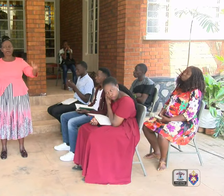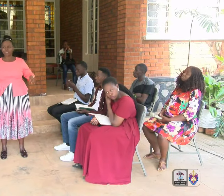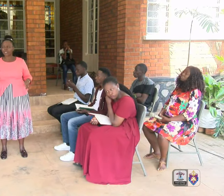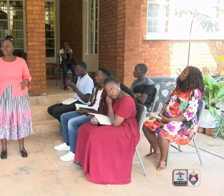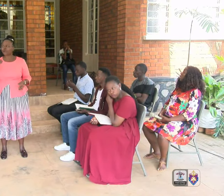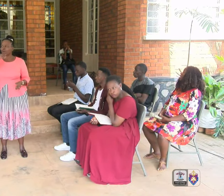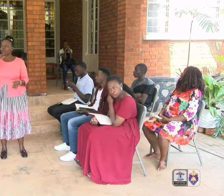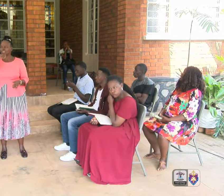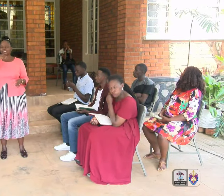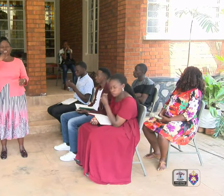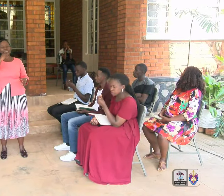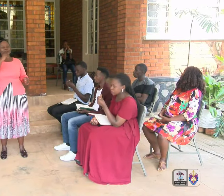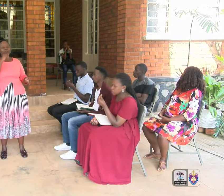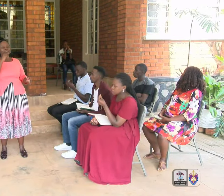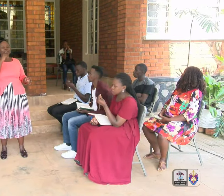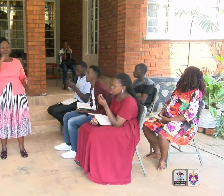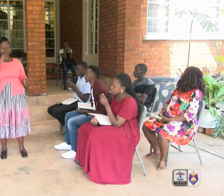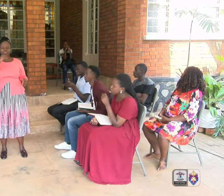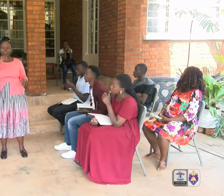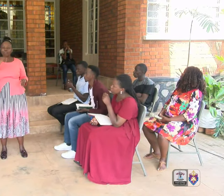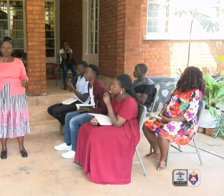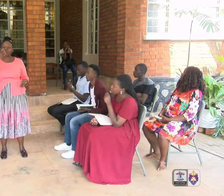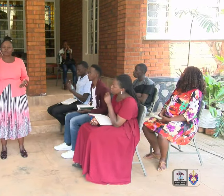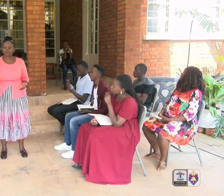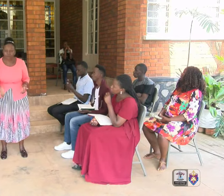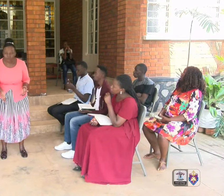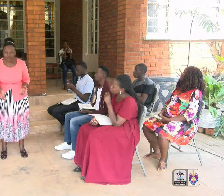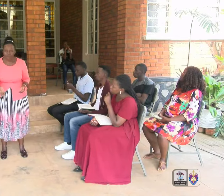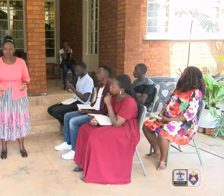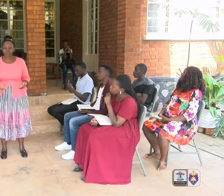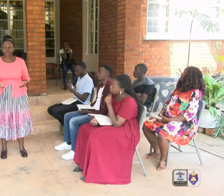musajja na wanji